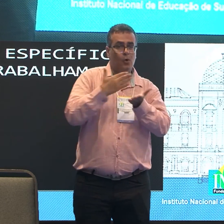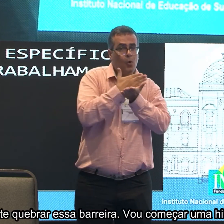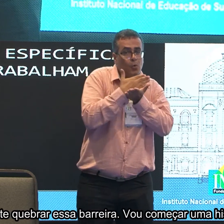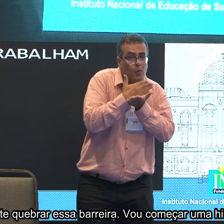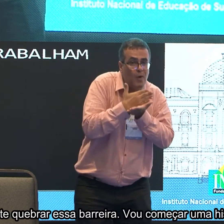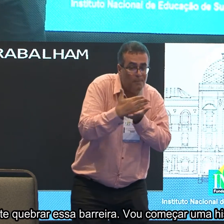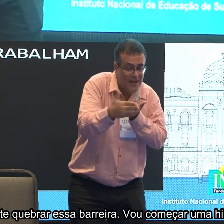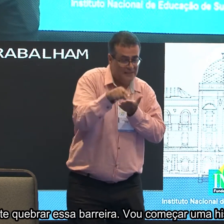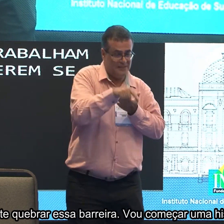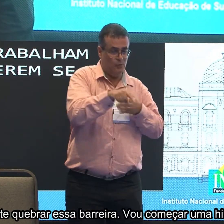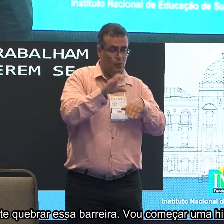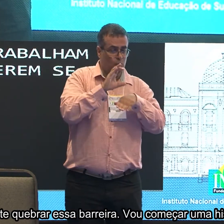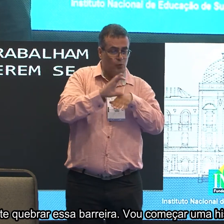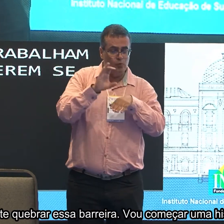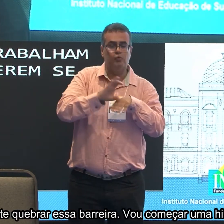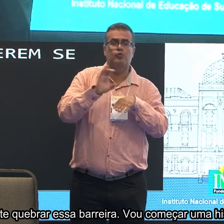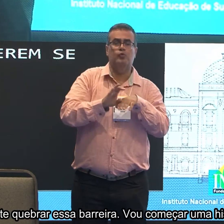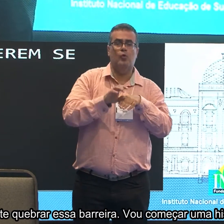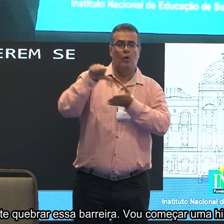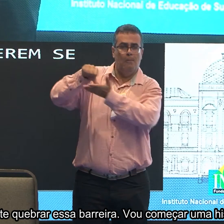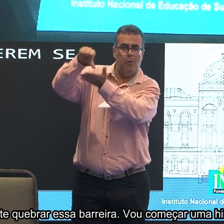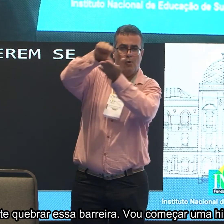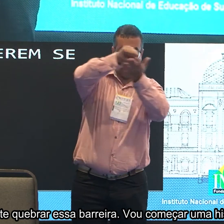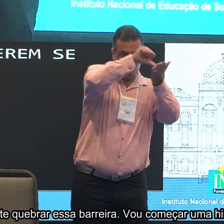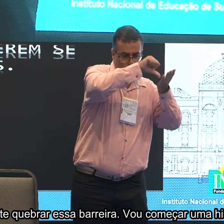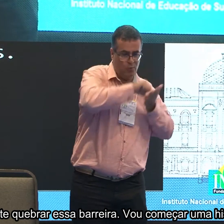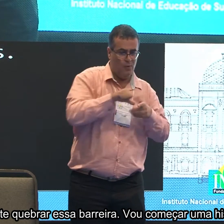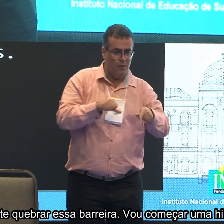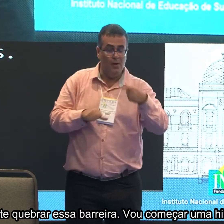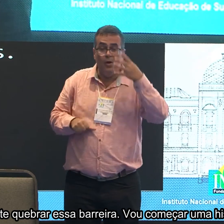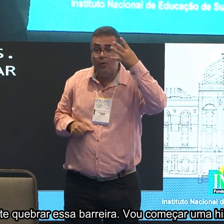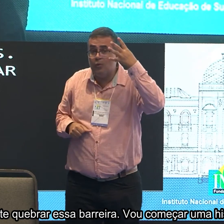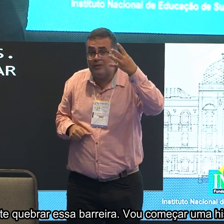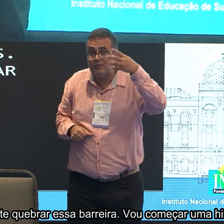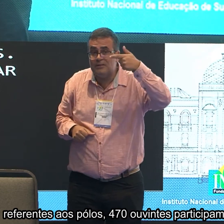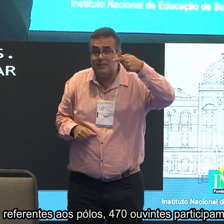É importante quebrar essa barreira. Então vamos começar uma história agora referente aos polos.